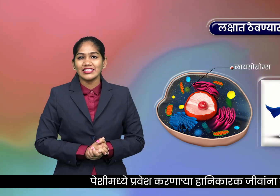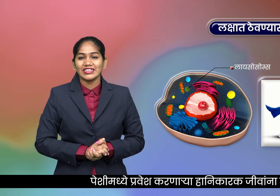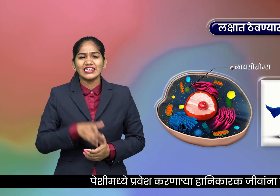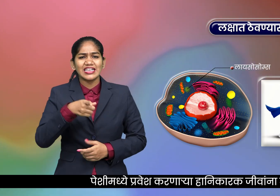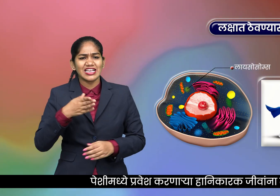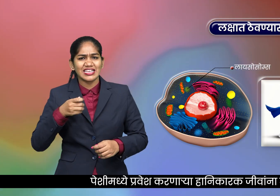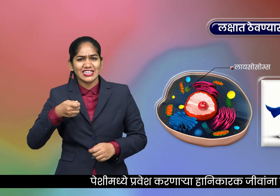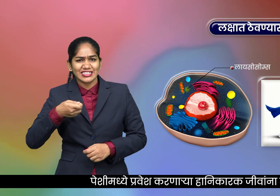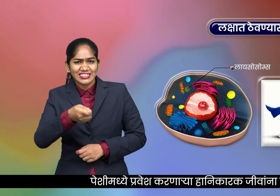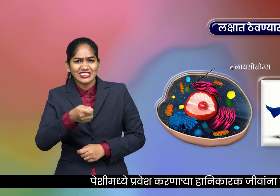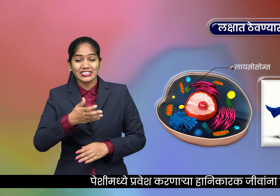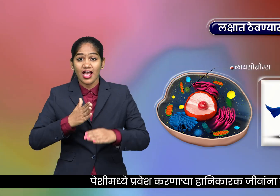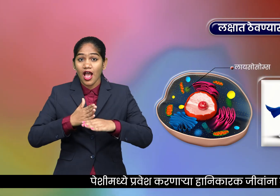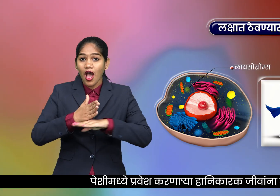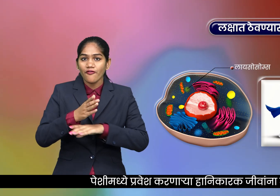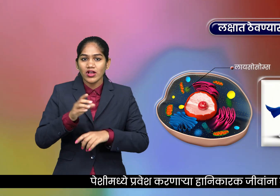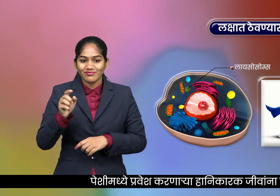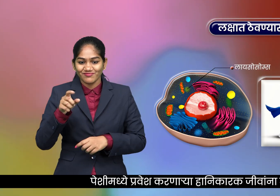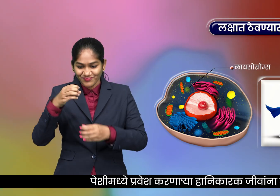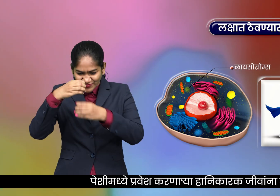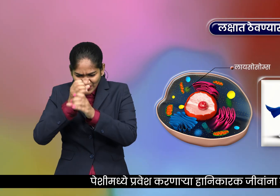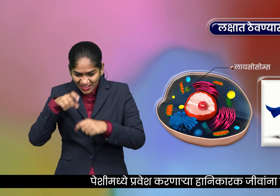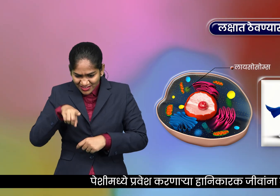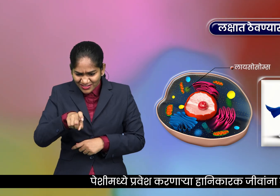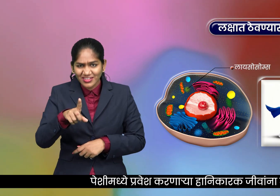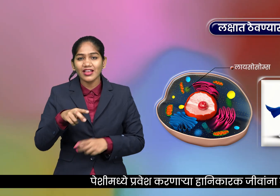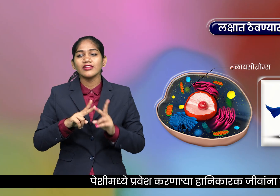पेशीमध्ये प्रवेश करणाऱ्या हानिकारक जीवांना मारतो.